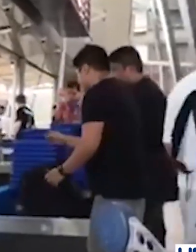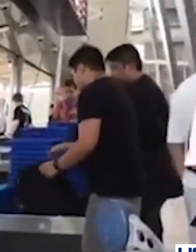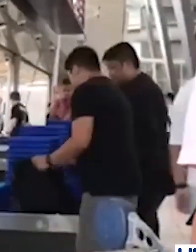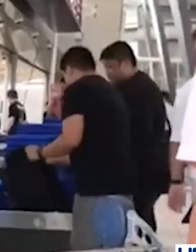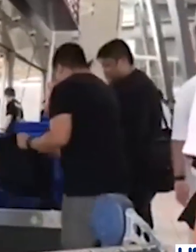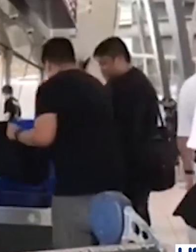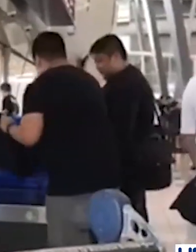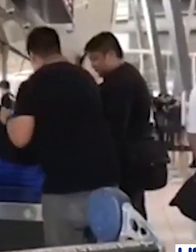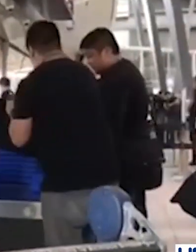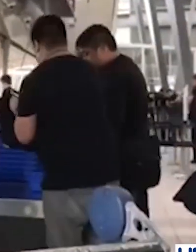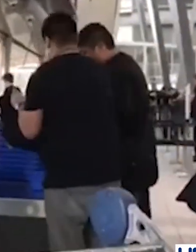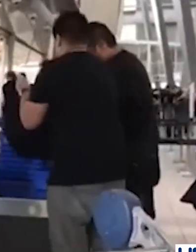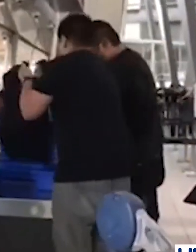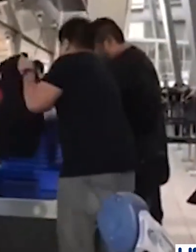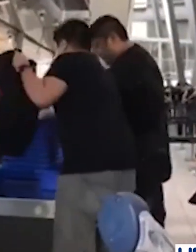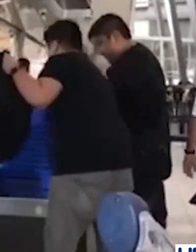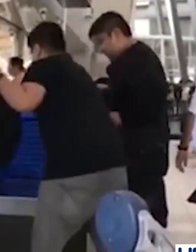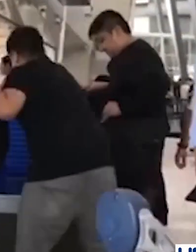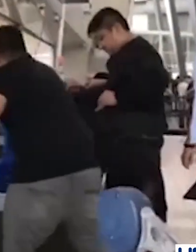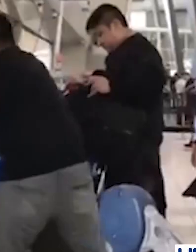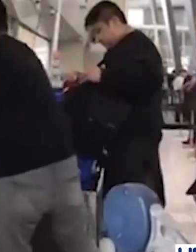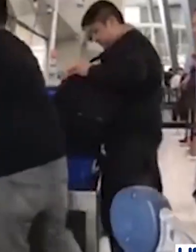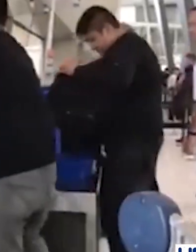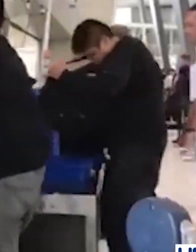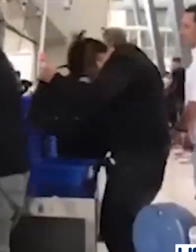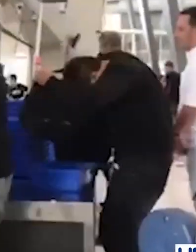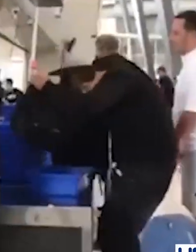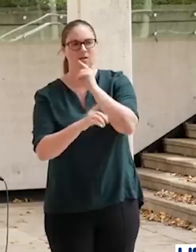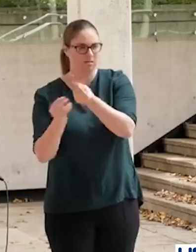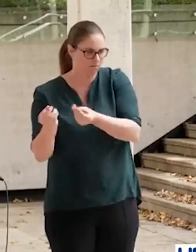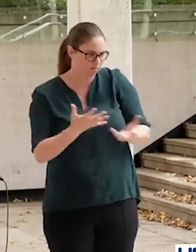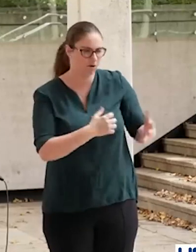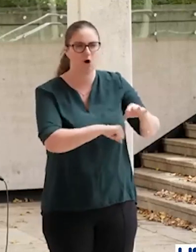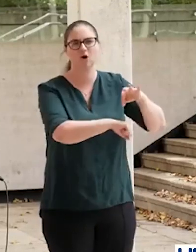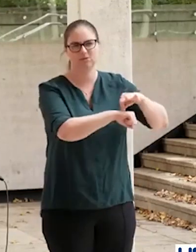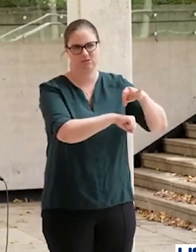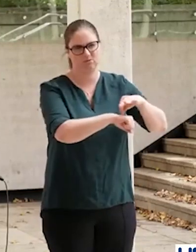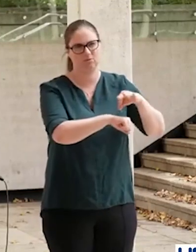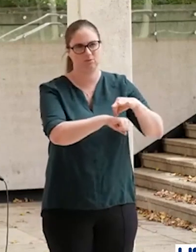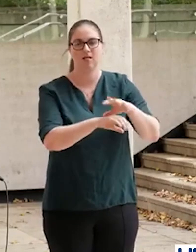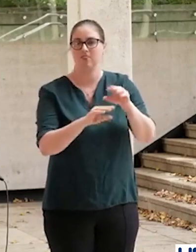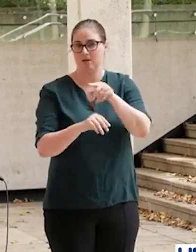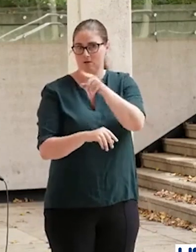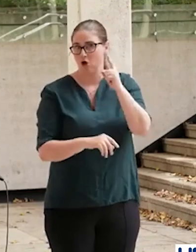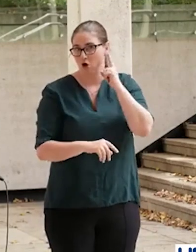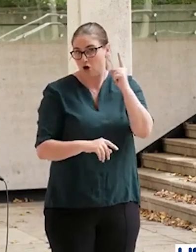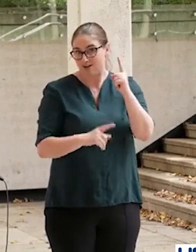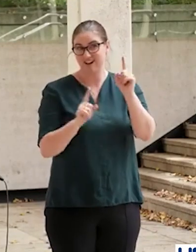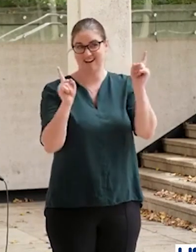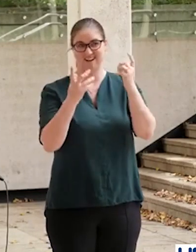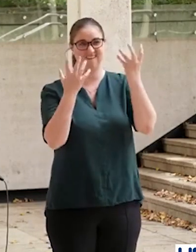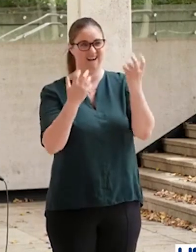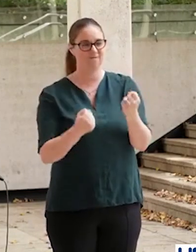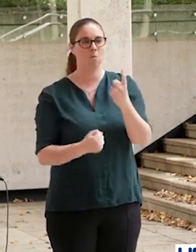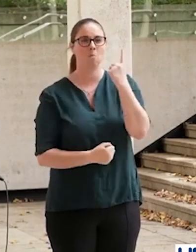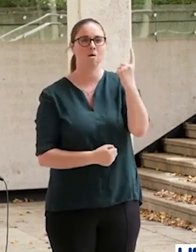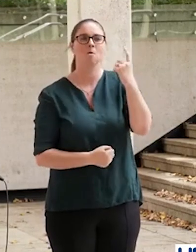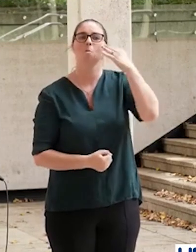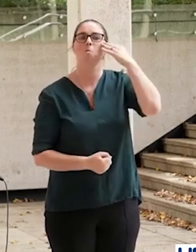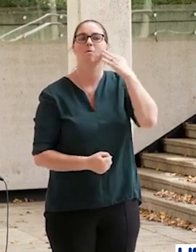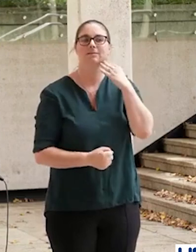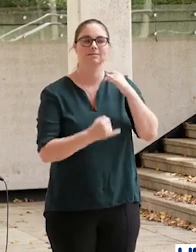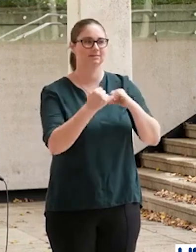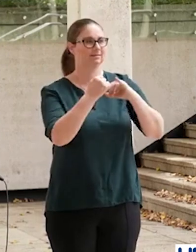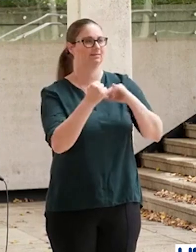Australian traveler na dumating sa Queensland noong December 22. Ayon kay Australia Health Minister Yvette Dodd, ito ang unang